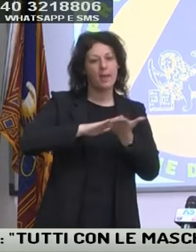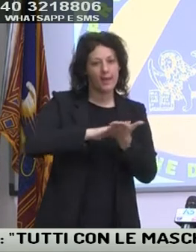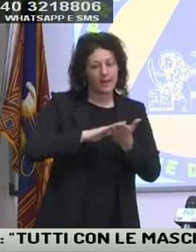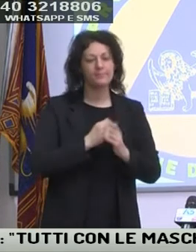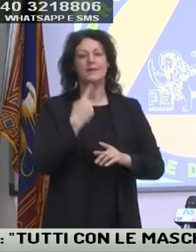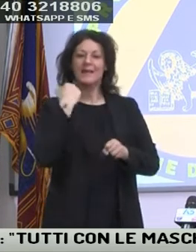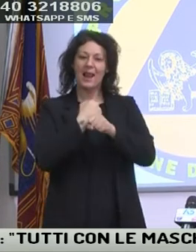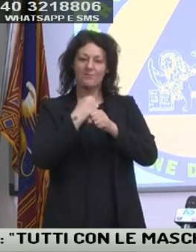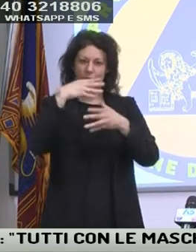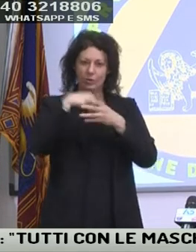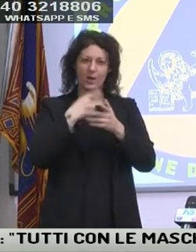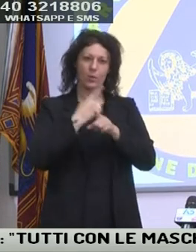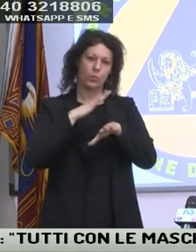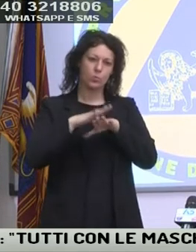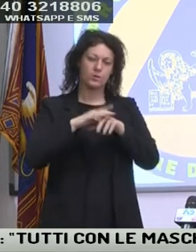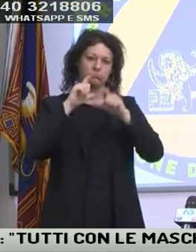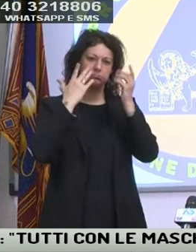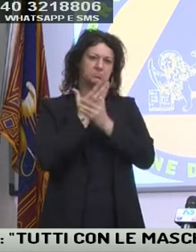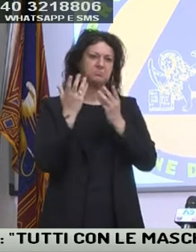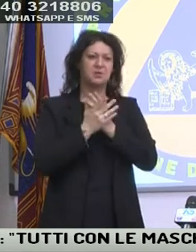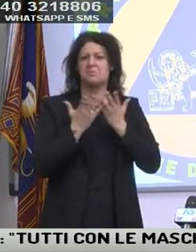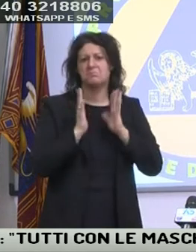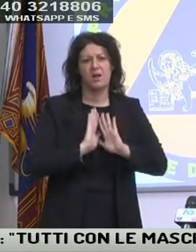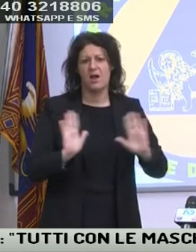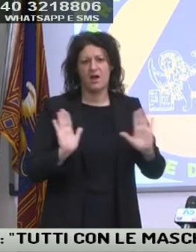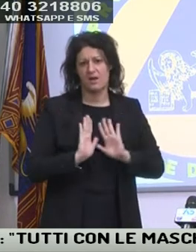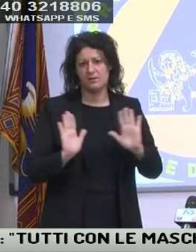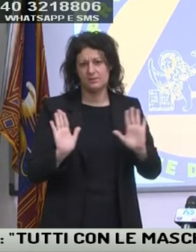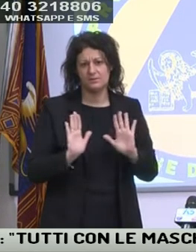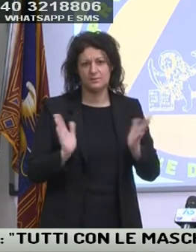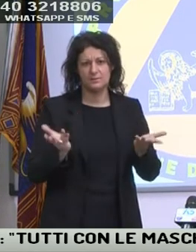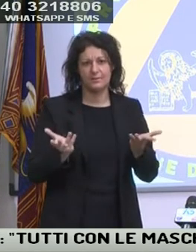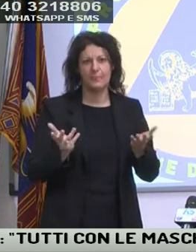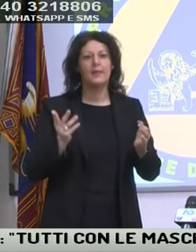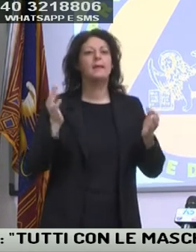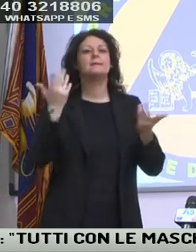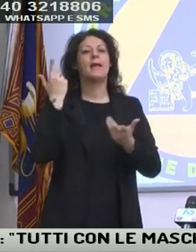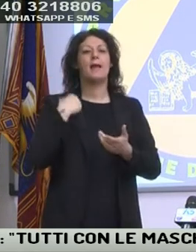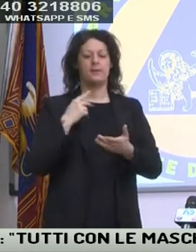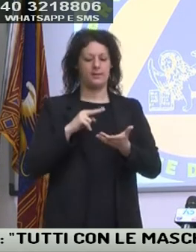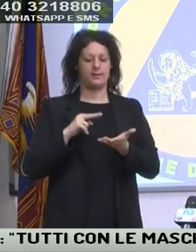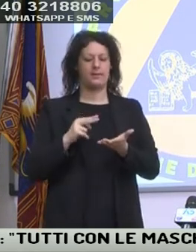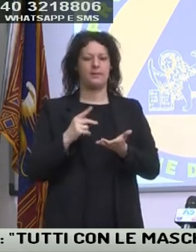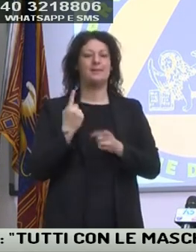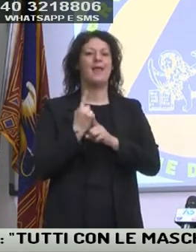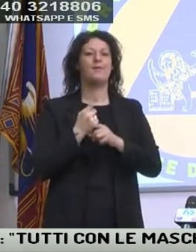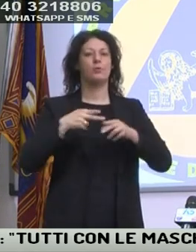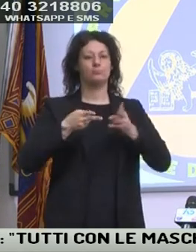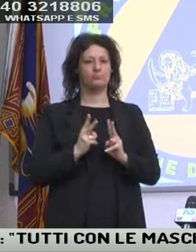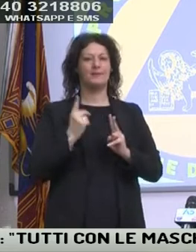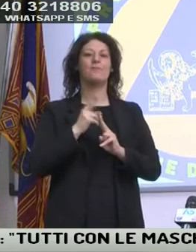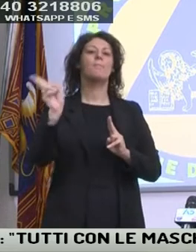mascherina e i guanti e finisce lì. Se qualcuno si alza dal tavolo andrà magari con la mascherina al bagno, ma finisce lì,